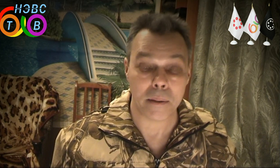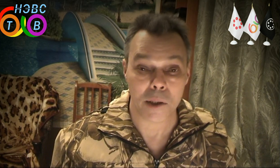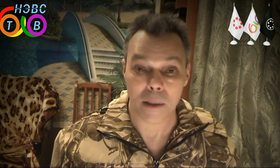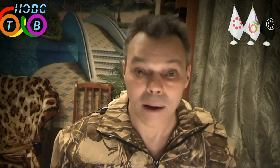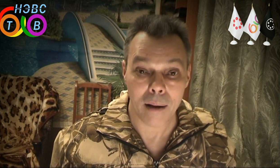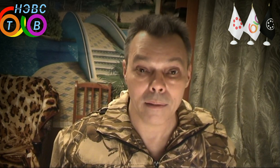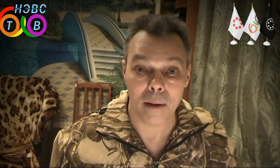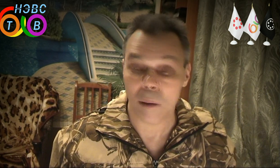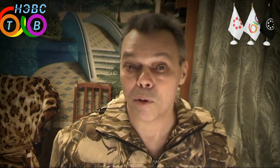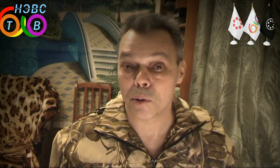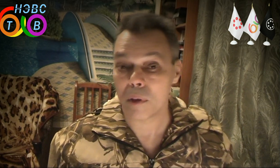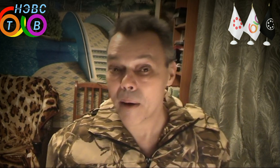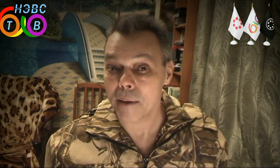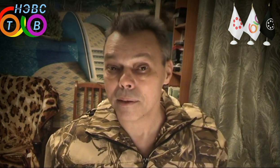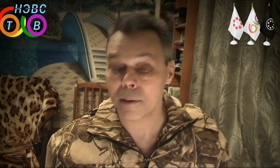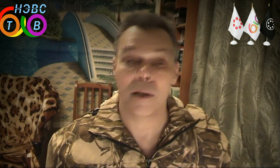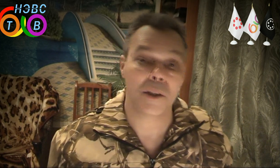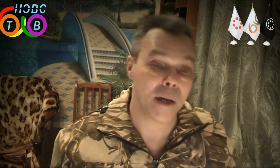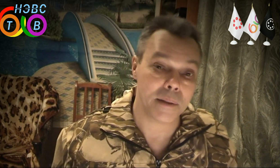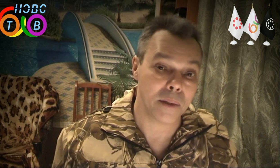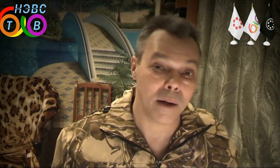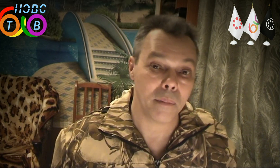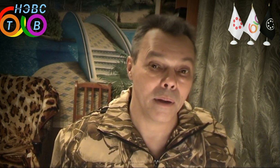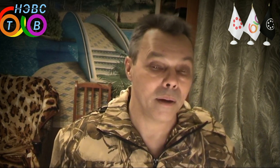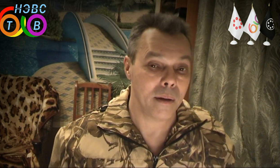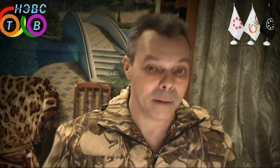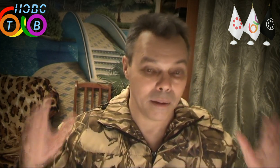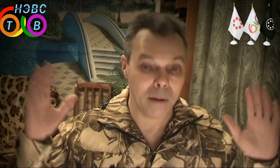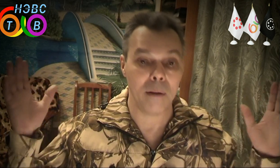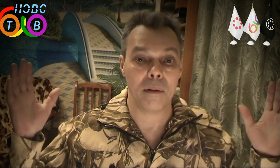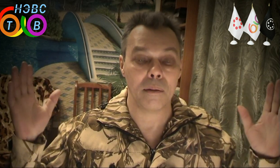наш канал, побольше улыбайтесь, счастья вам и